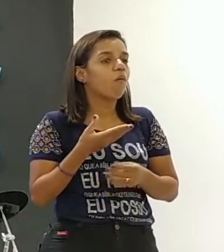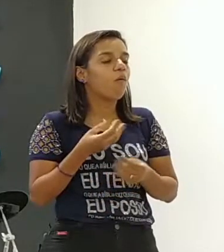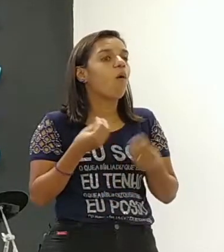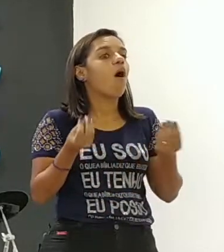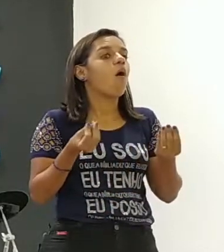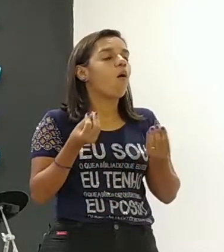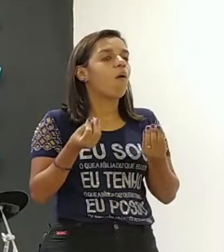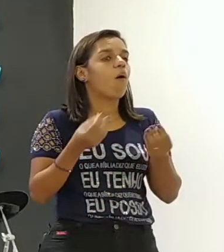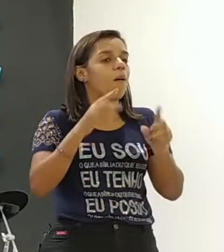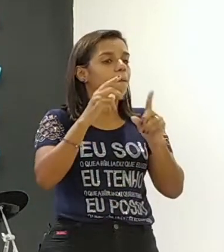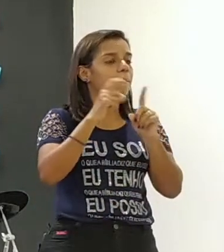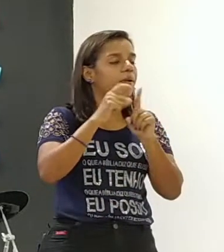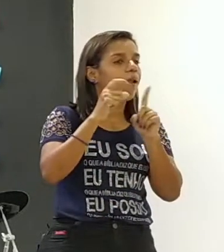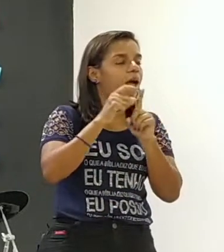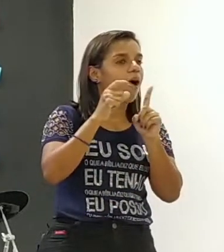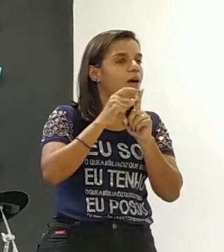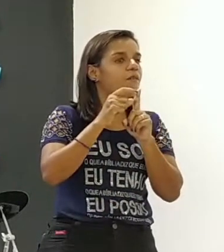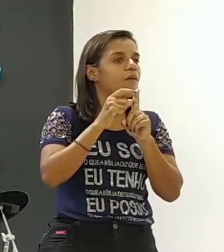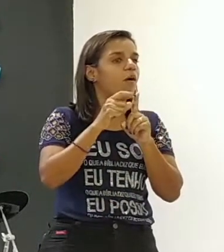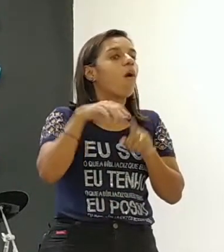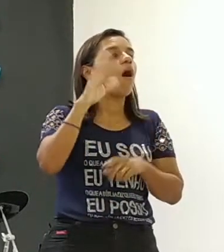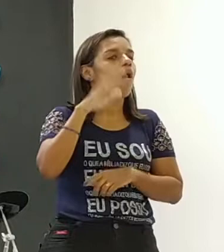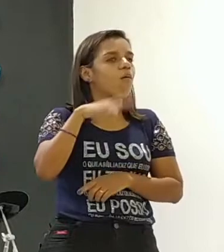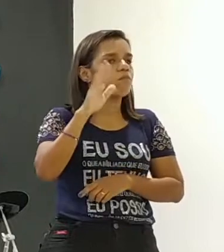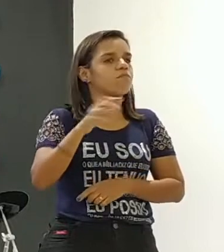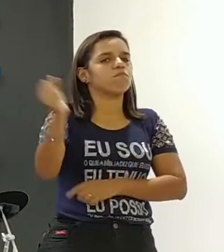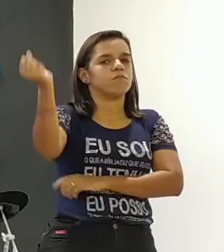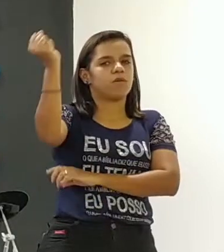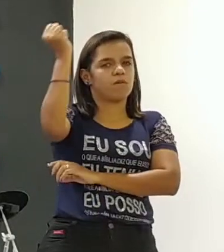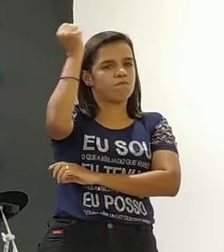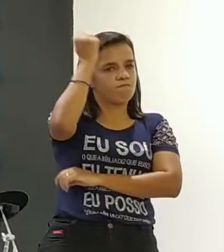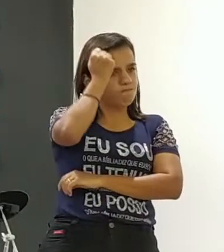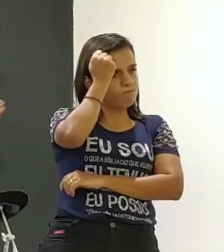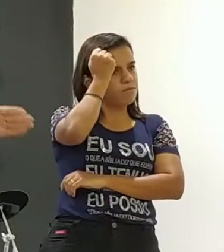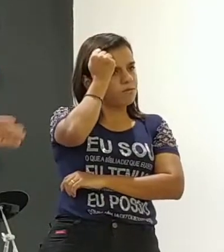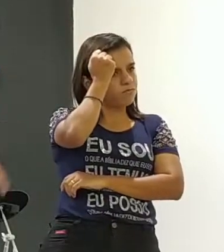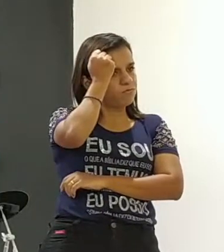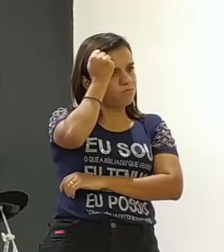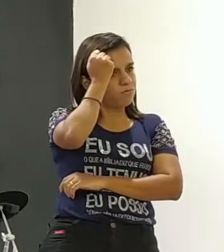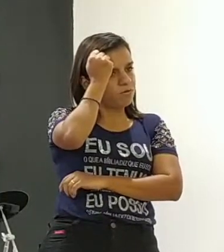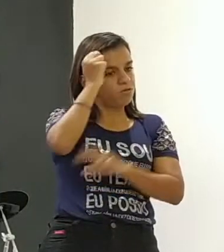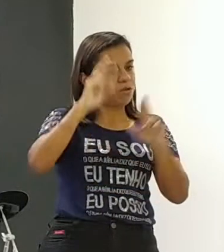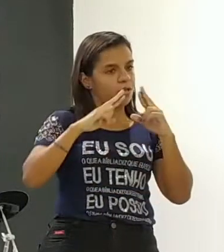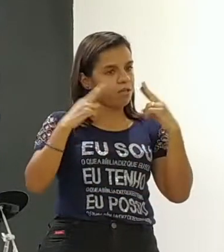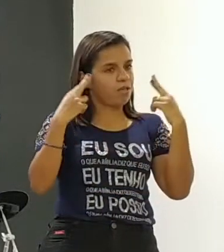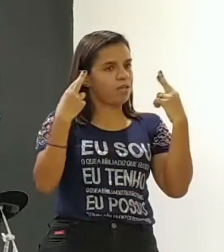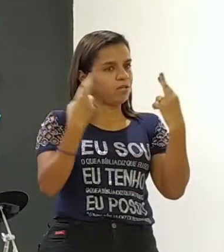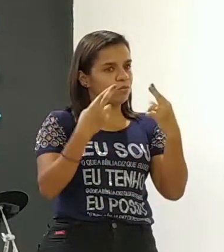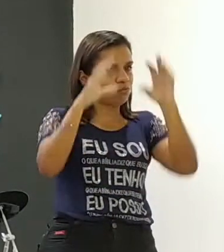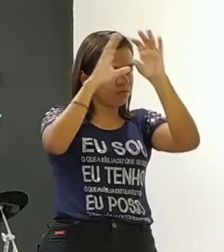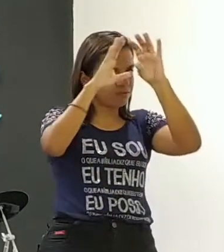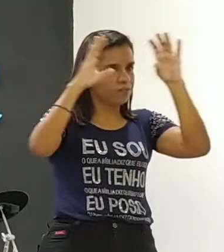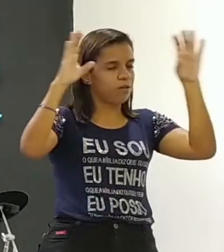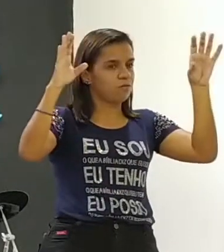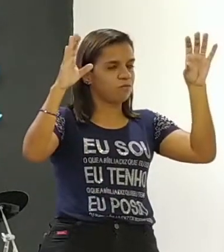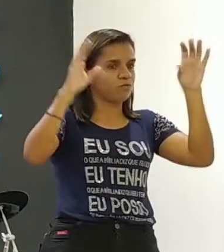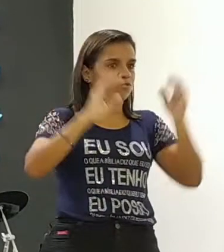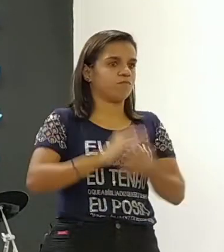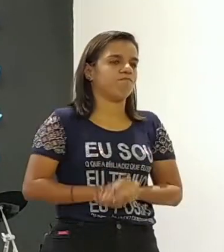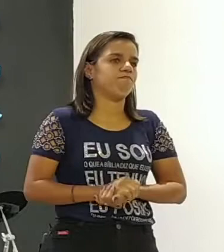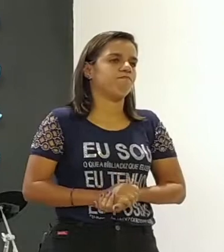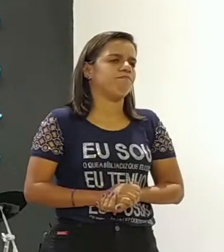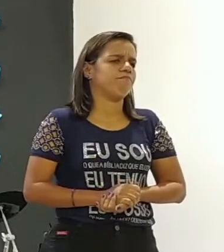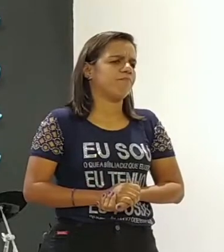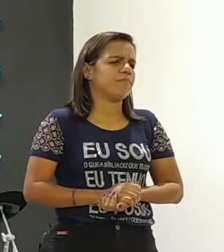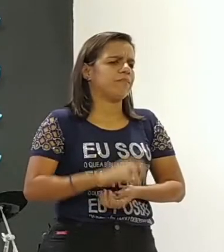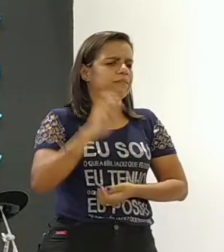quarta-feira, a palavra qual é? Arrependei-vos, pois é chegado o reino dos céus. E assim era na quinta, assim era